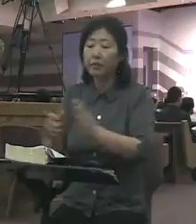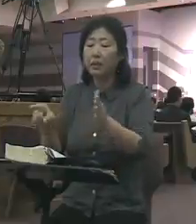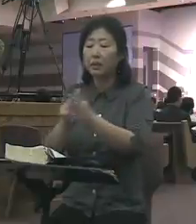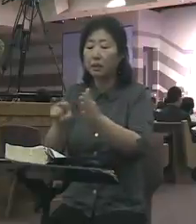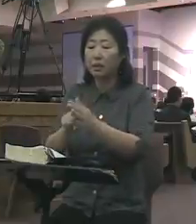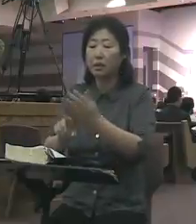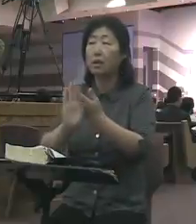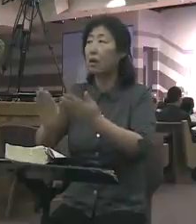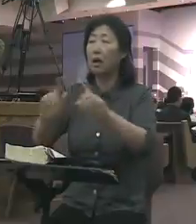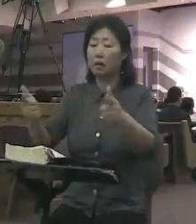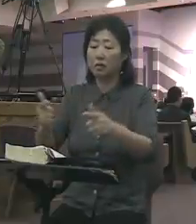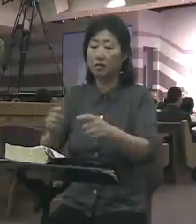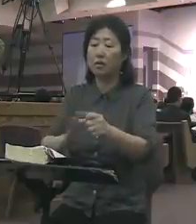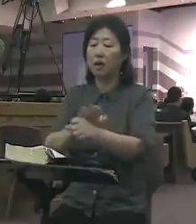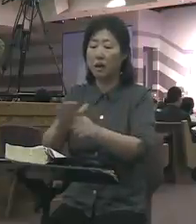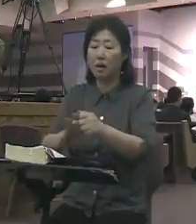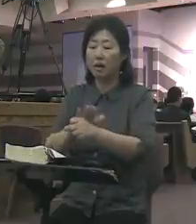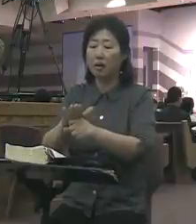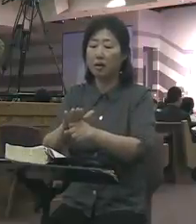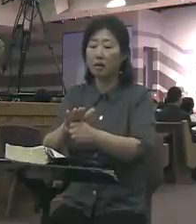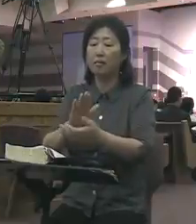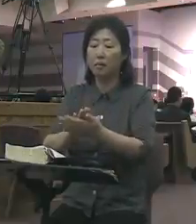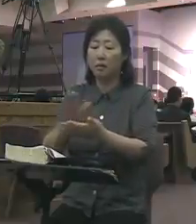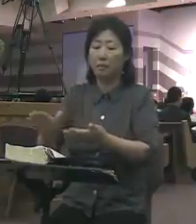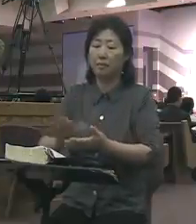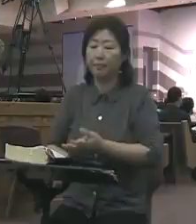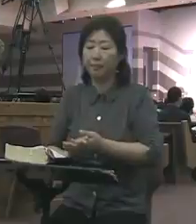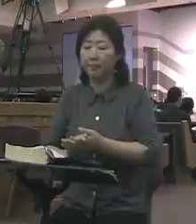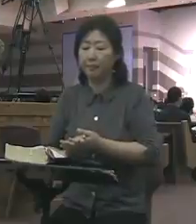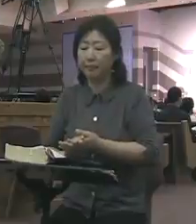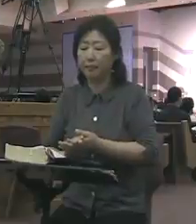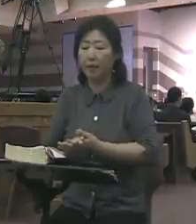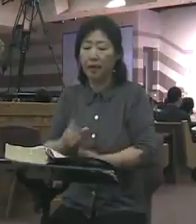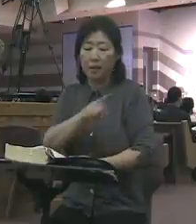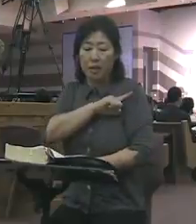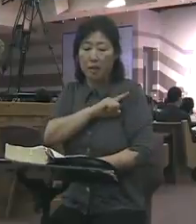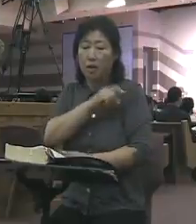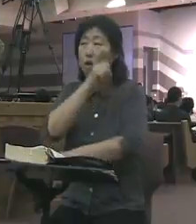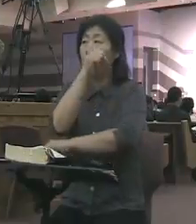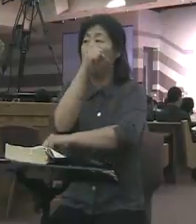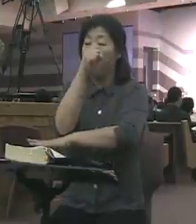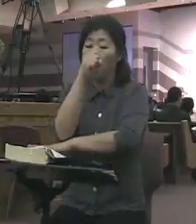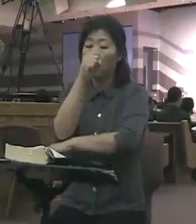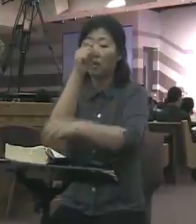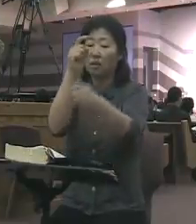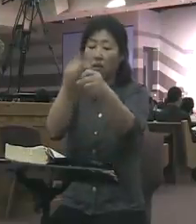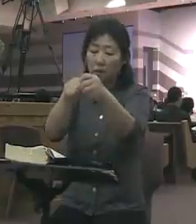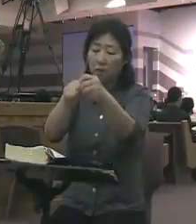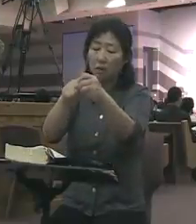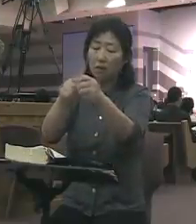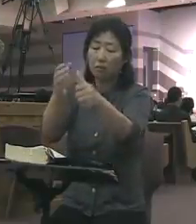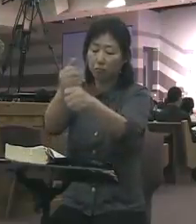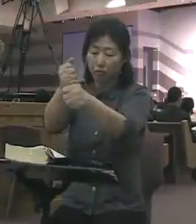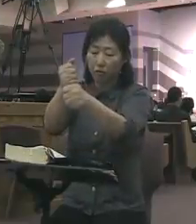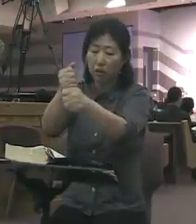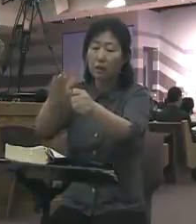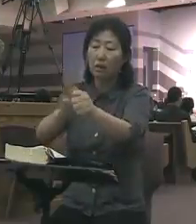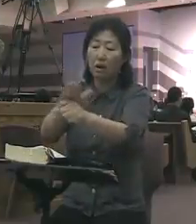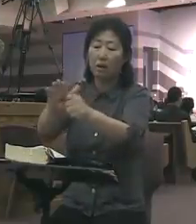사랑입니다. 사랑입니다. 가장 본질적인 것을 붙잡고 사는 사랑입니다.